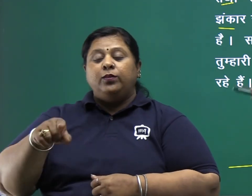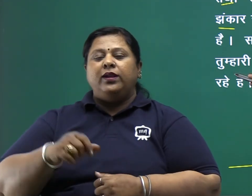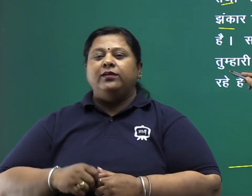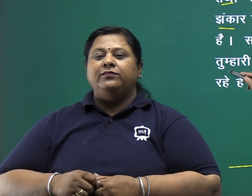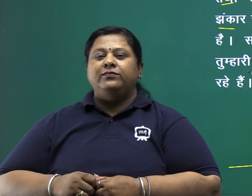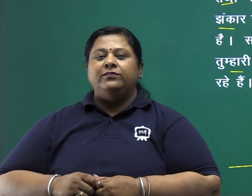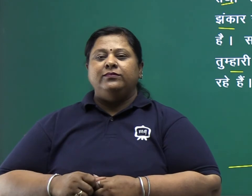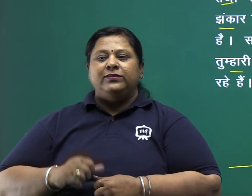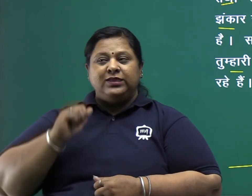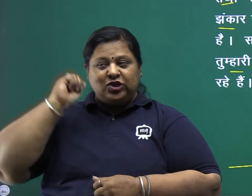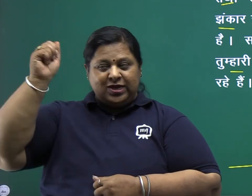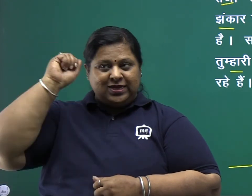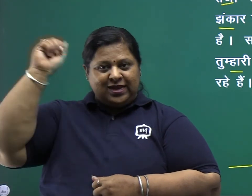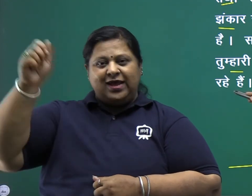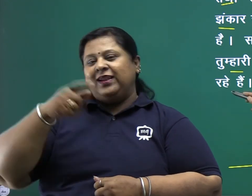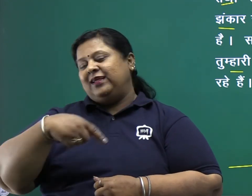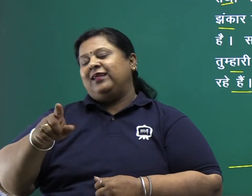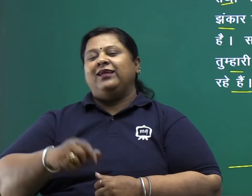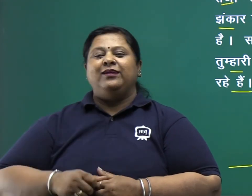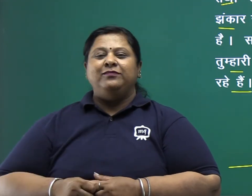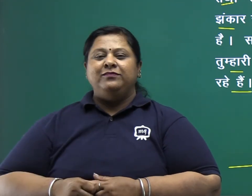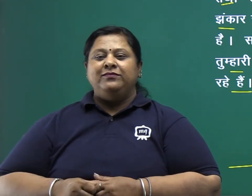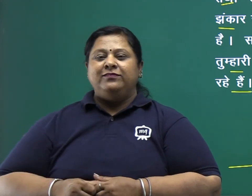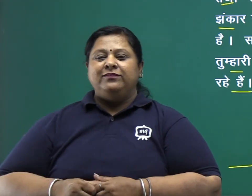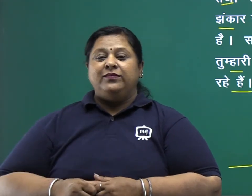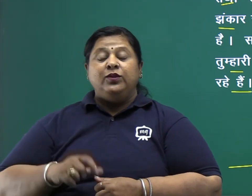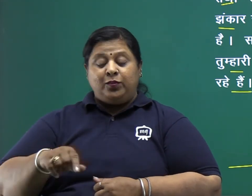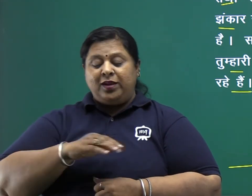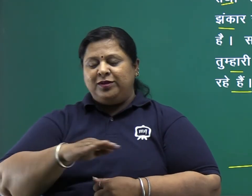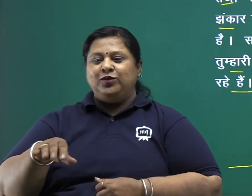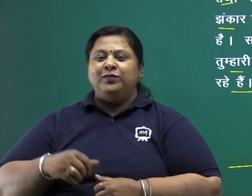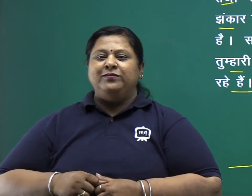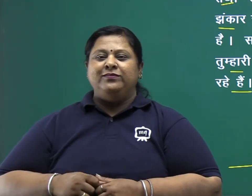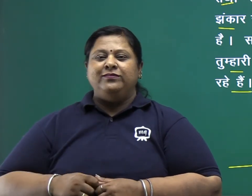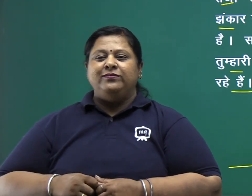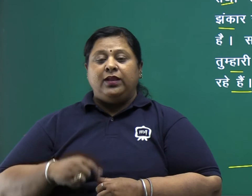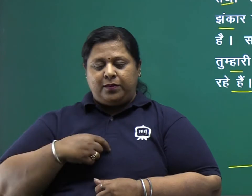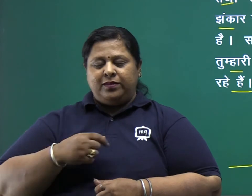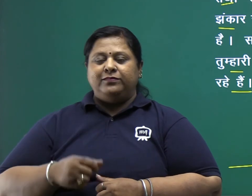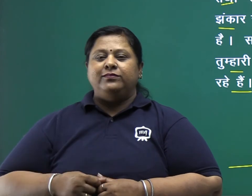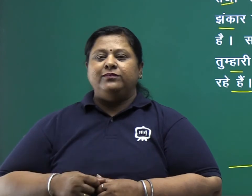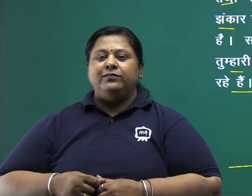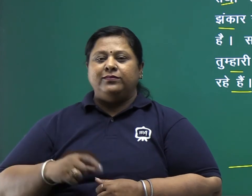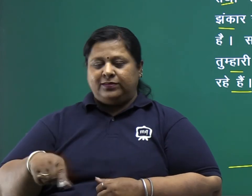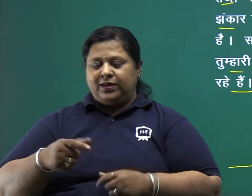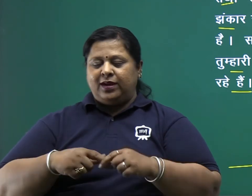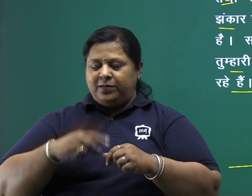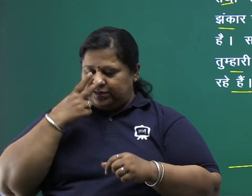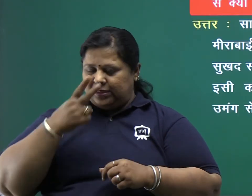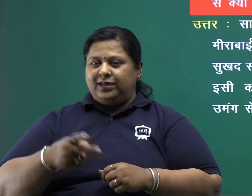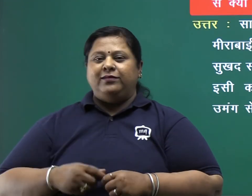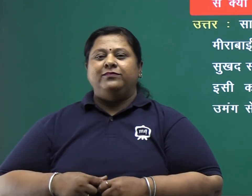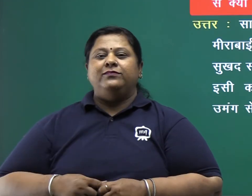तुम्हारी जय जयकार कर रहे हैं। तो प्यारे बच्चों, अब हम आगे का प्रश्न देखते